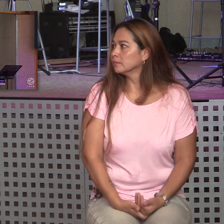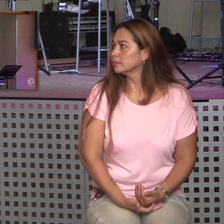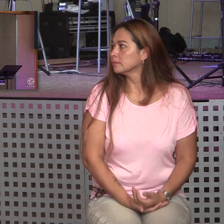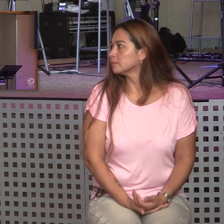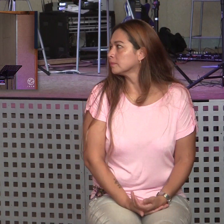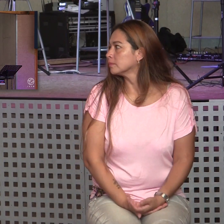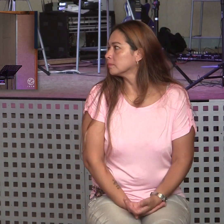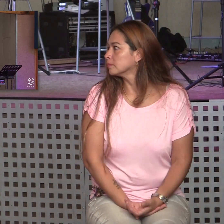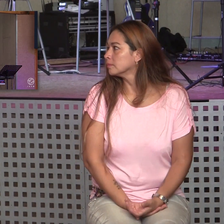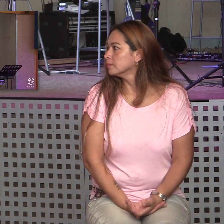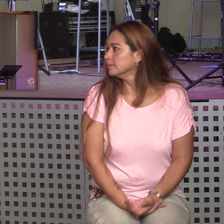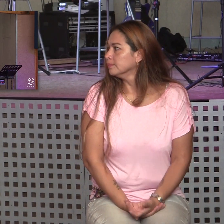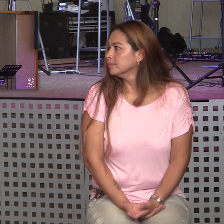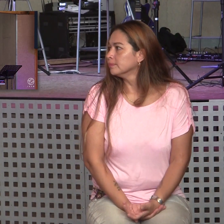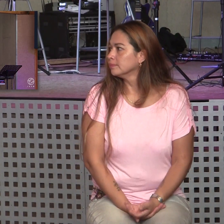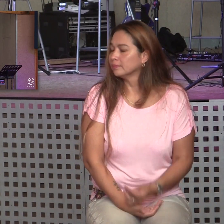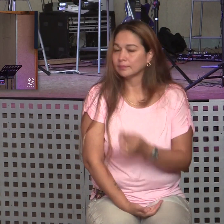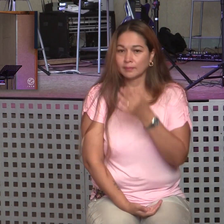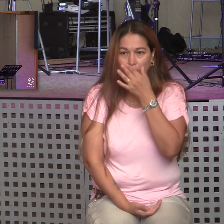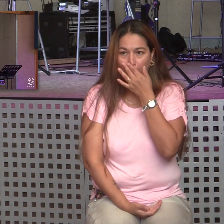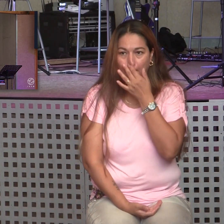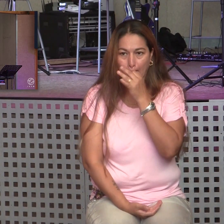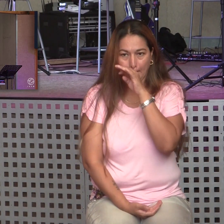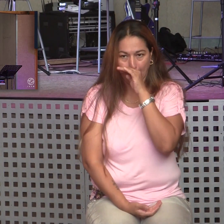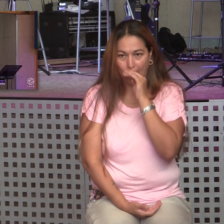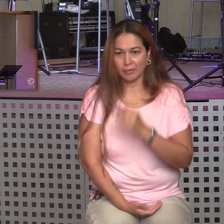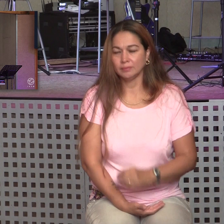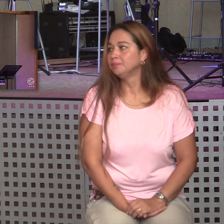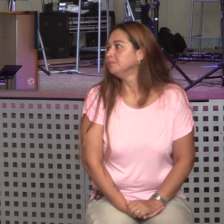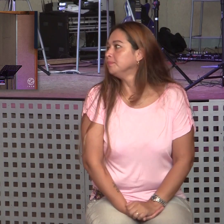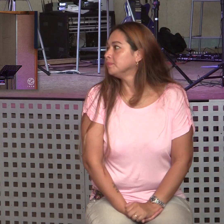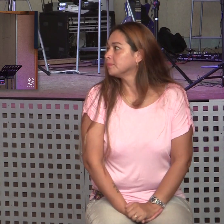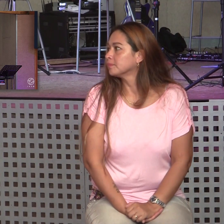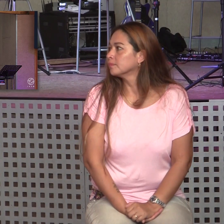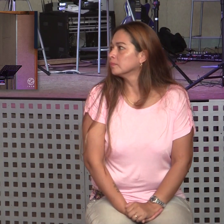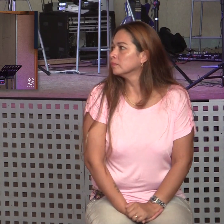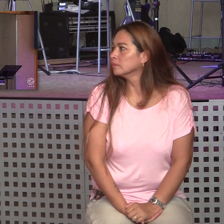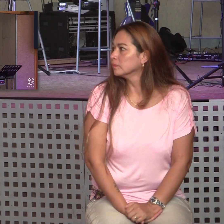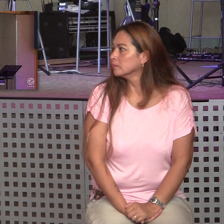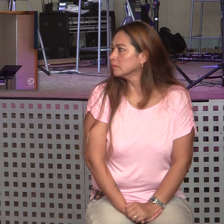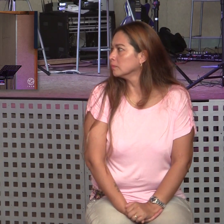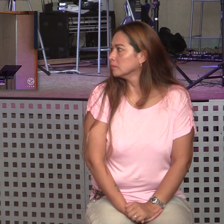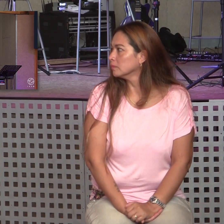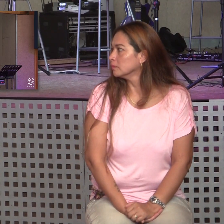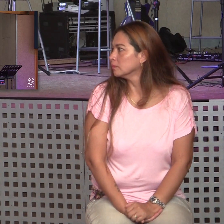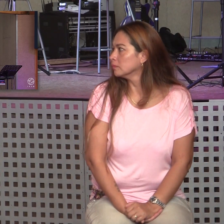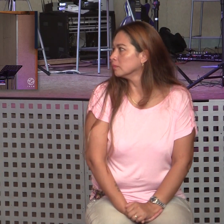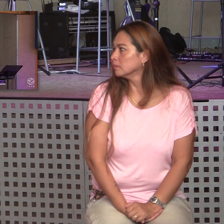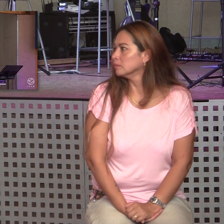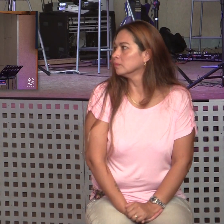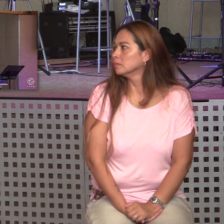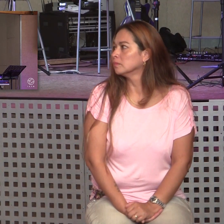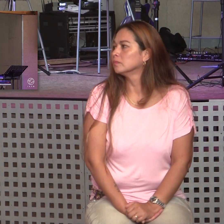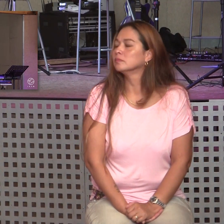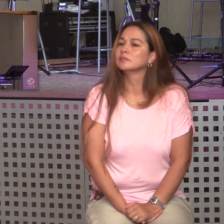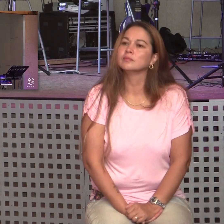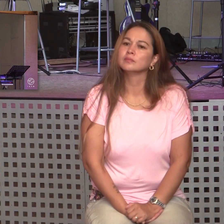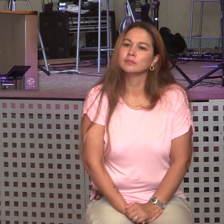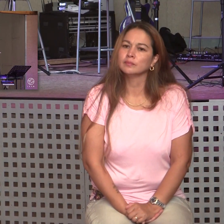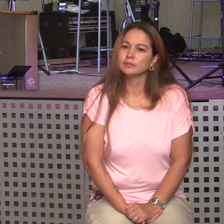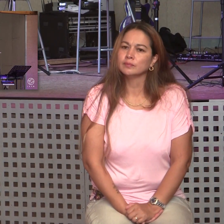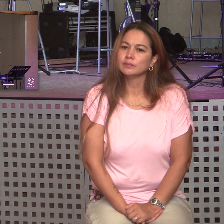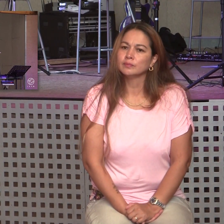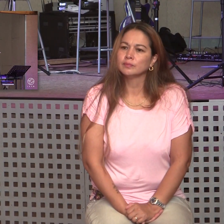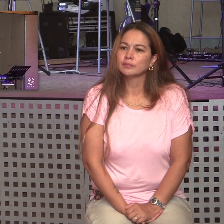¿eh? No estoy hablando que esto te pones ahí y lees una lista. No. Si no sale de verdad,